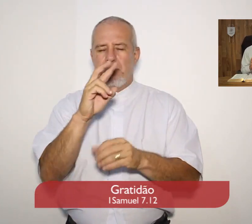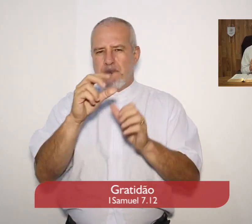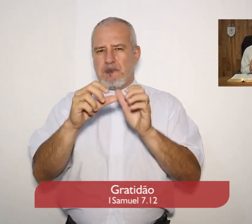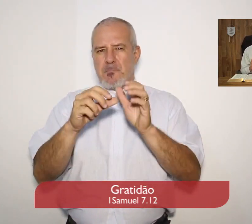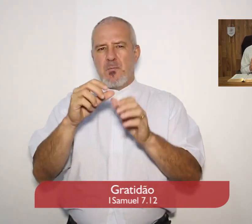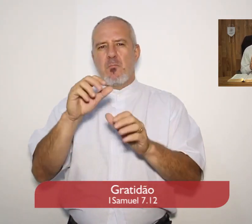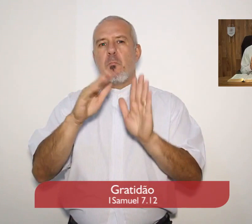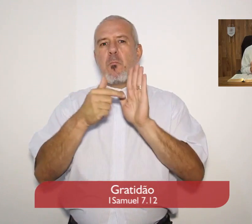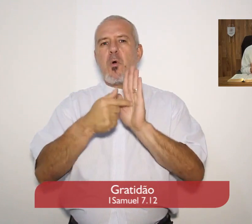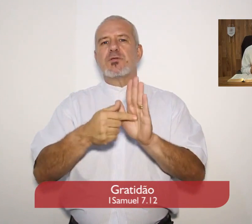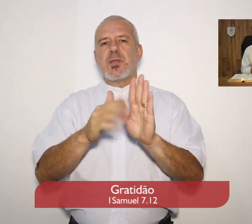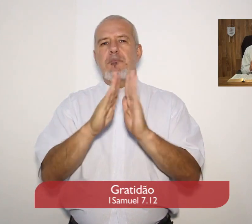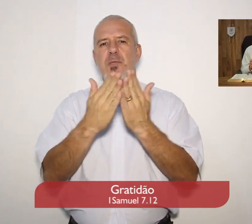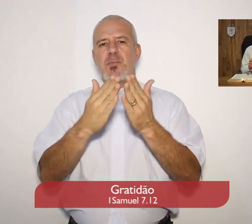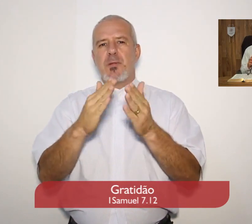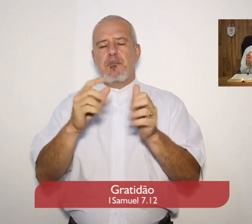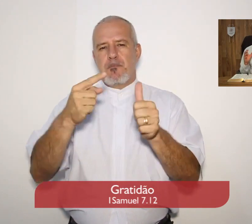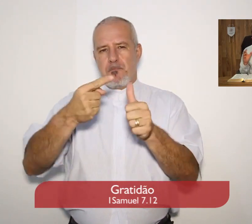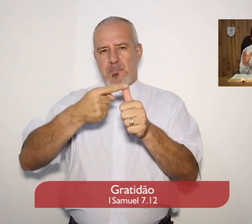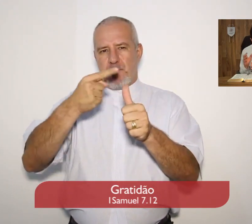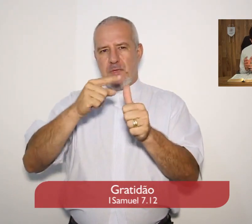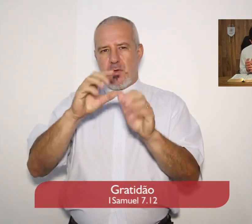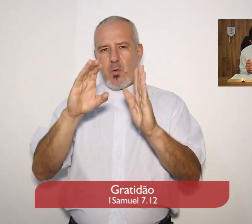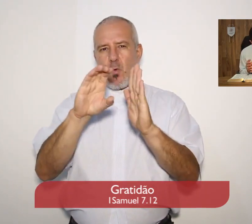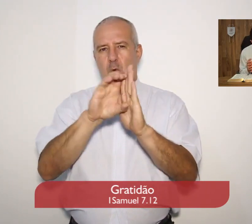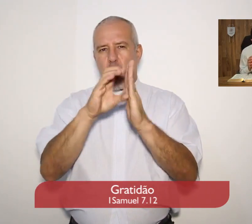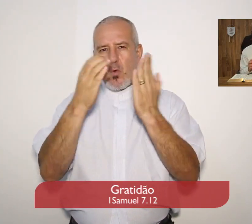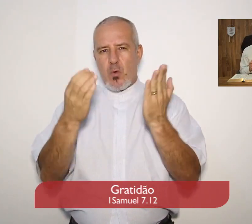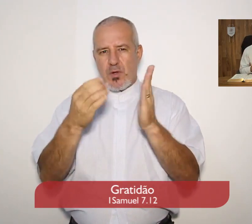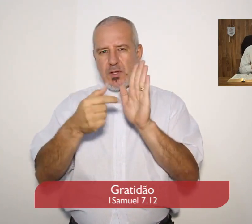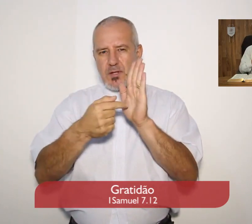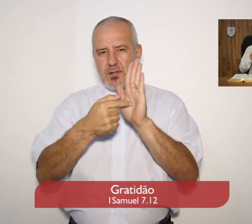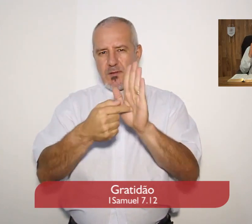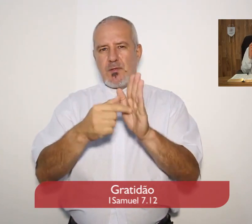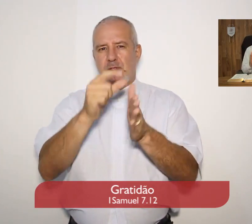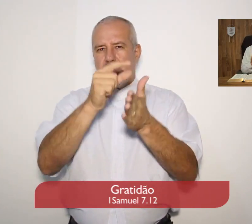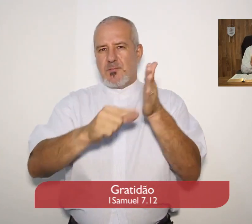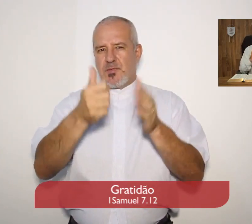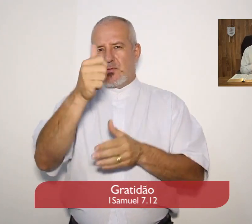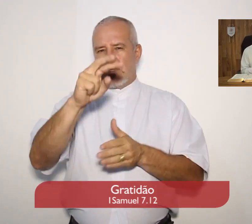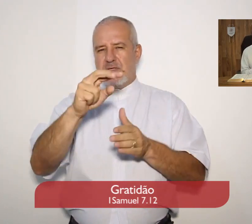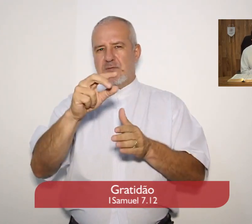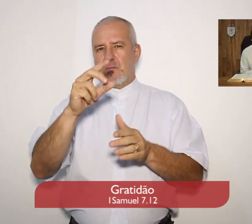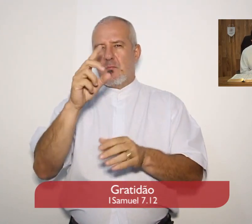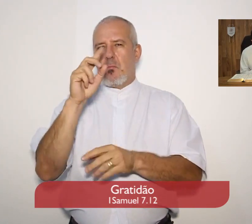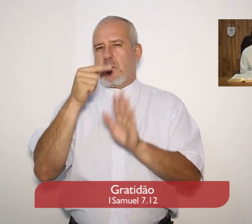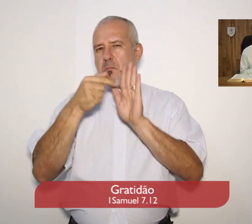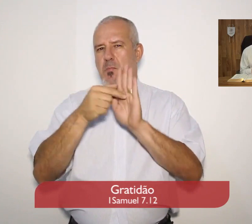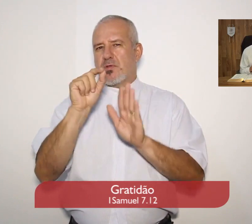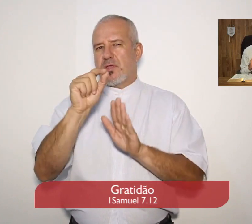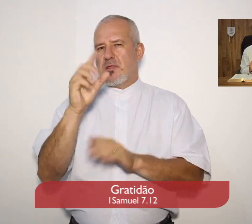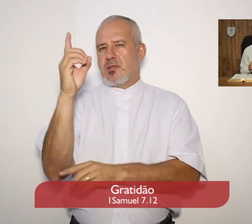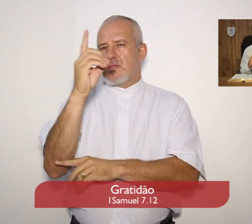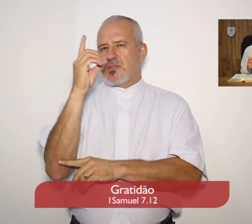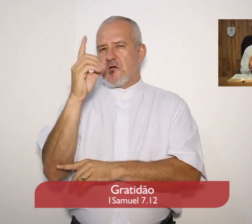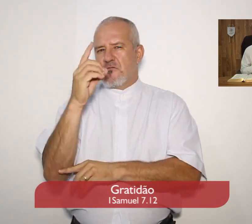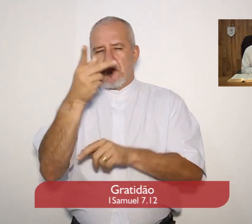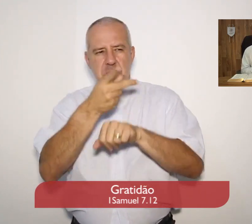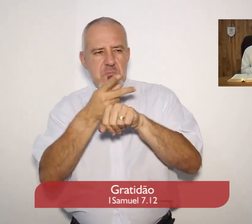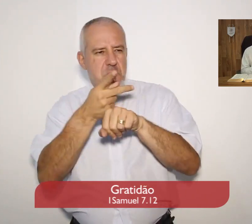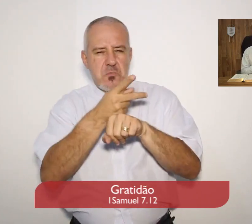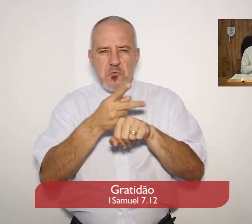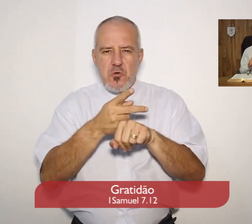na terra era pouco diante dos desafios que se apresentavam para o povo. Eram muitos